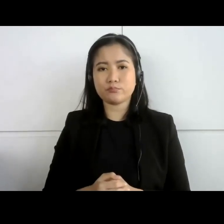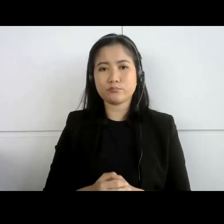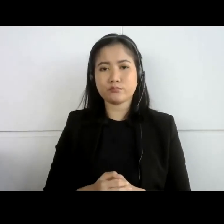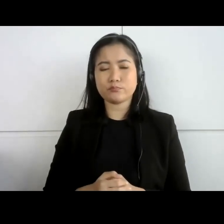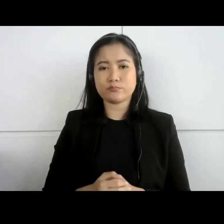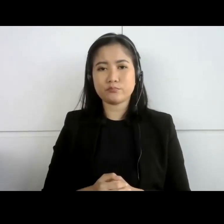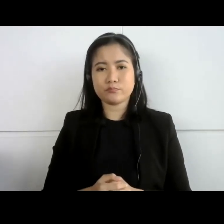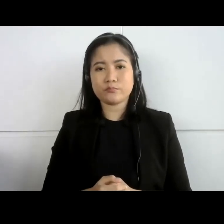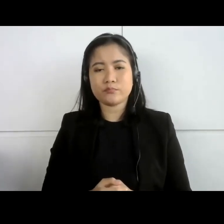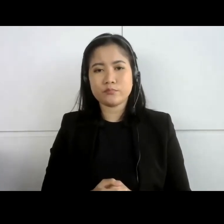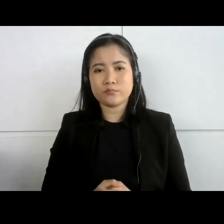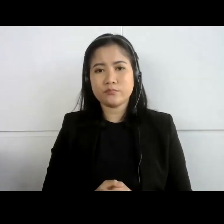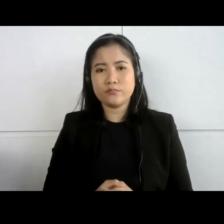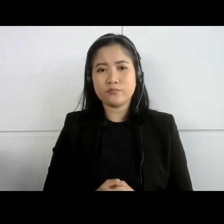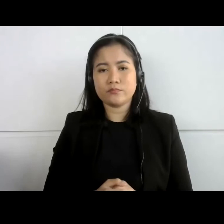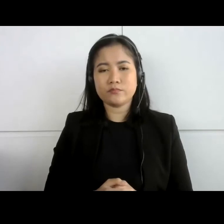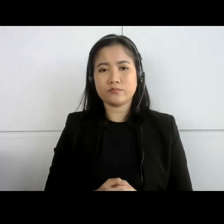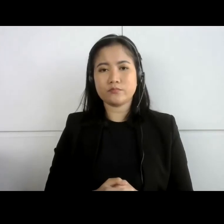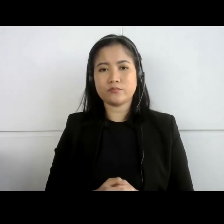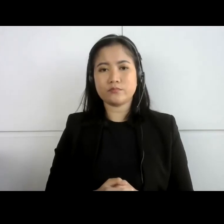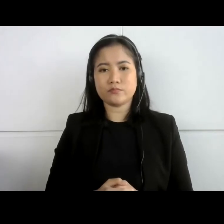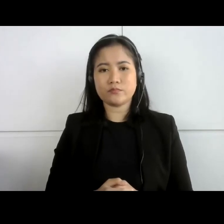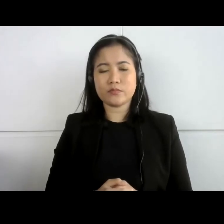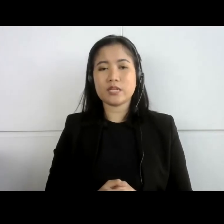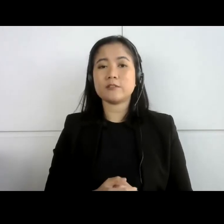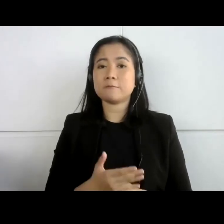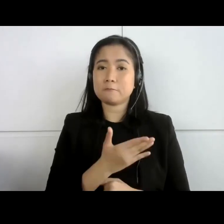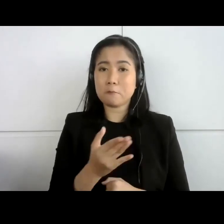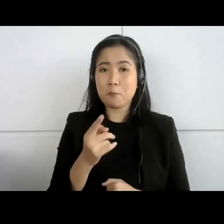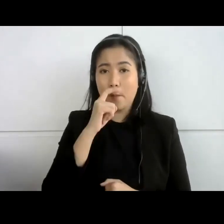Bapak Ibu sekalian yang saya hormati,